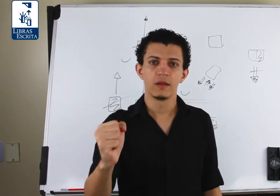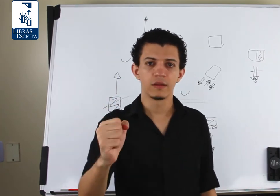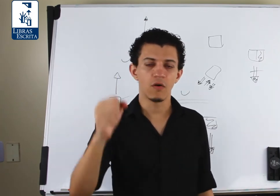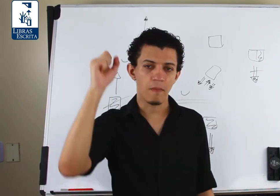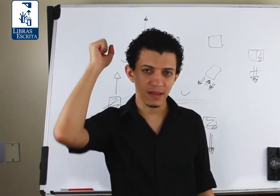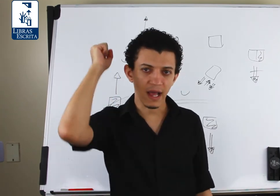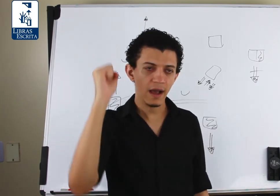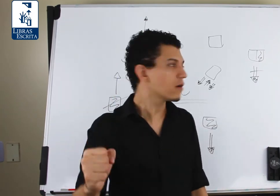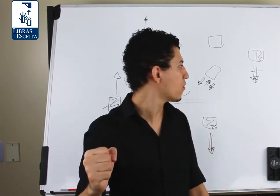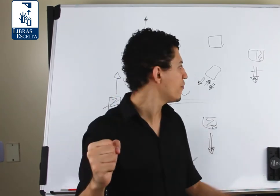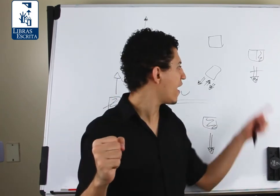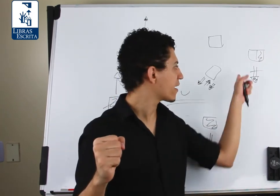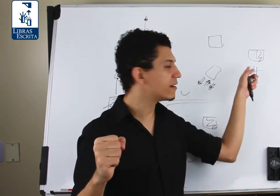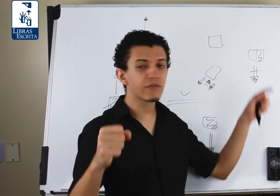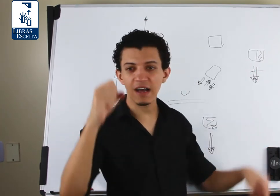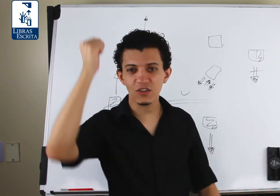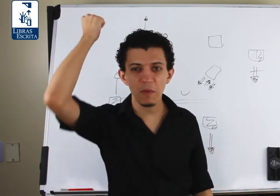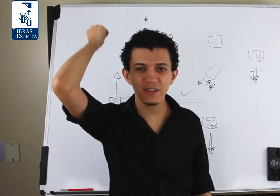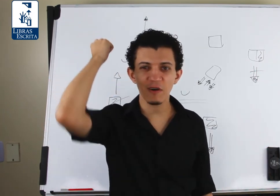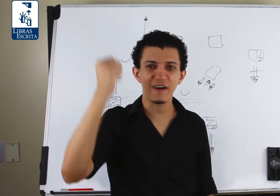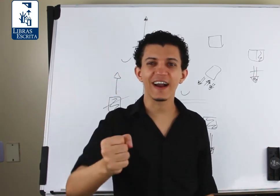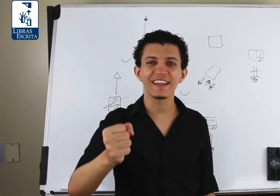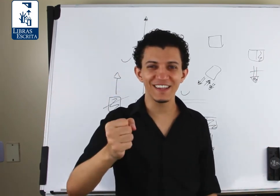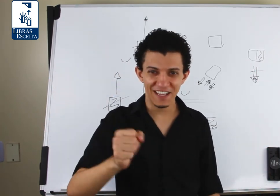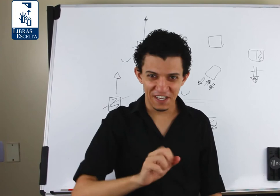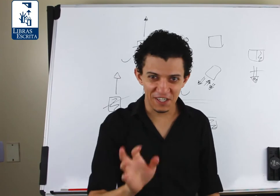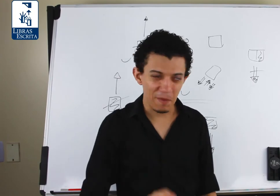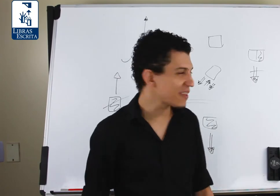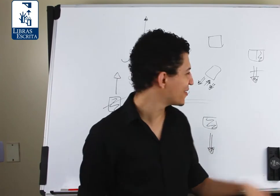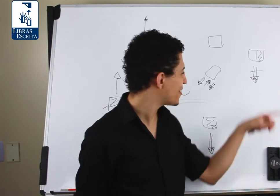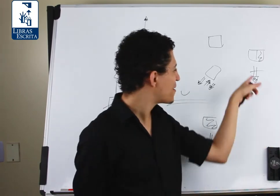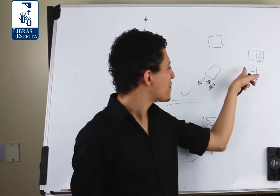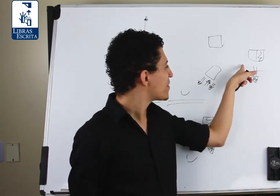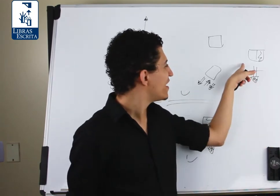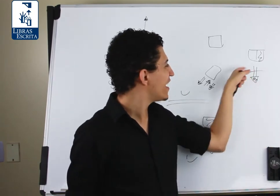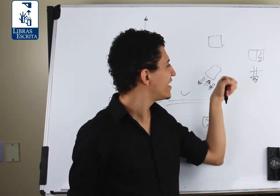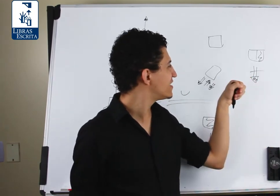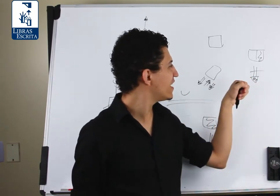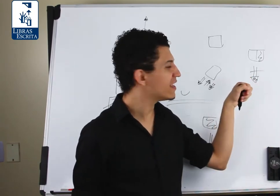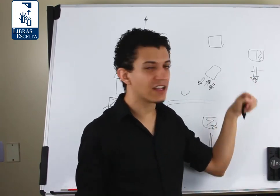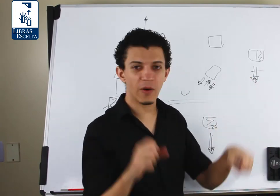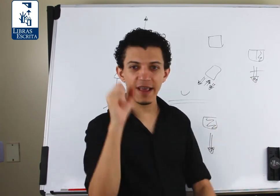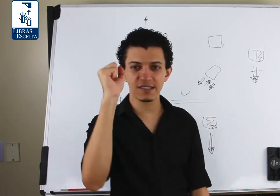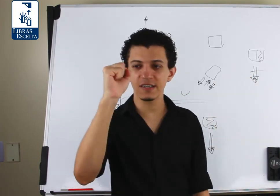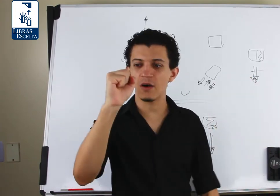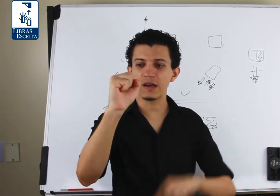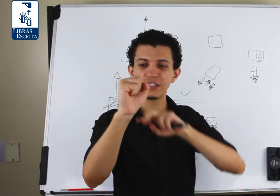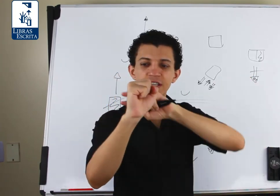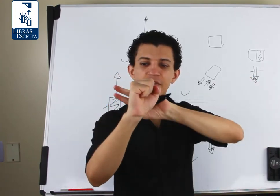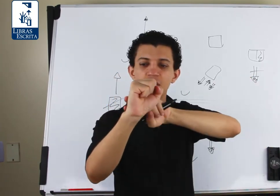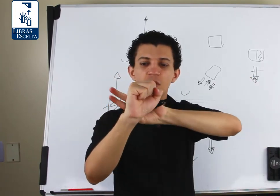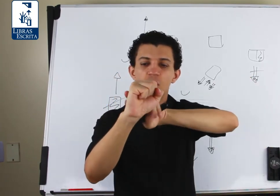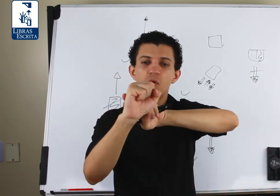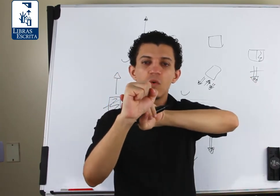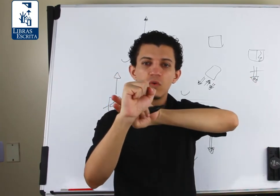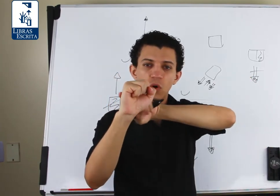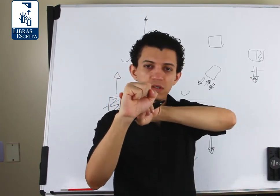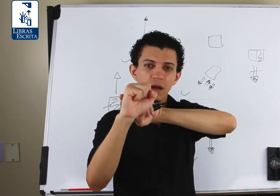Então matar com faca. No caso somente uma facada já matou. E aqui seria então esse sinal. A gente está vendo o dorso da